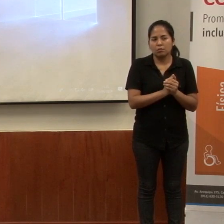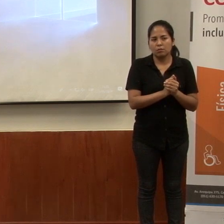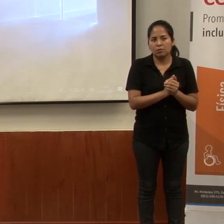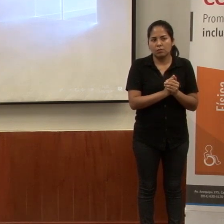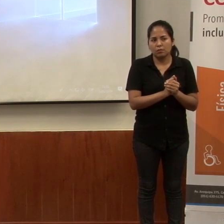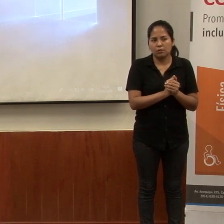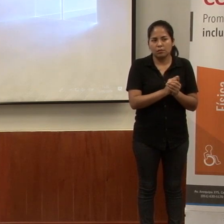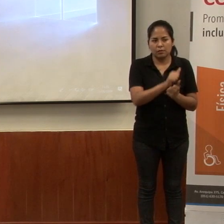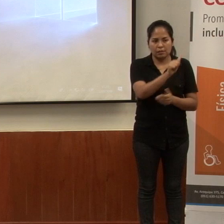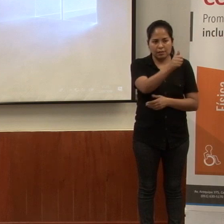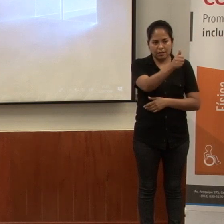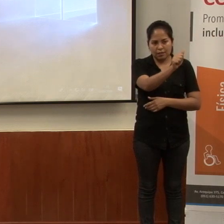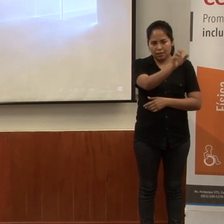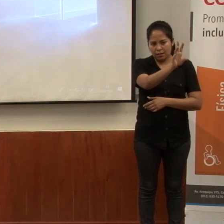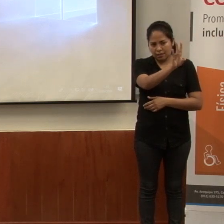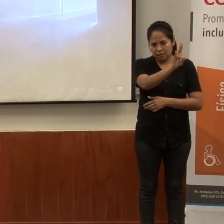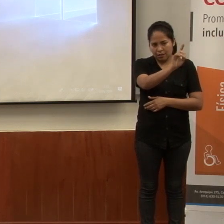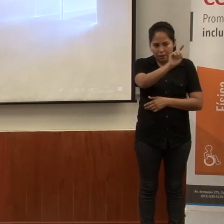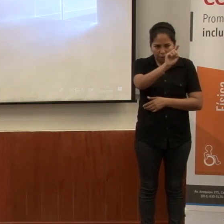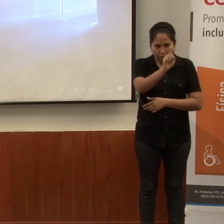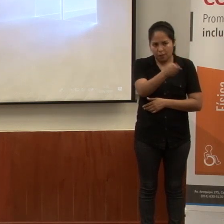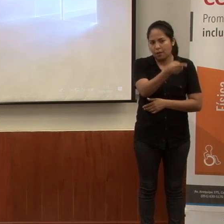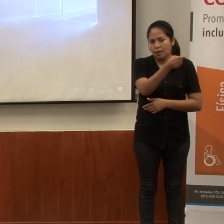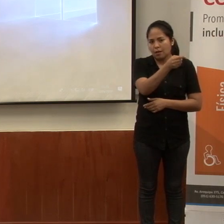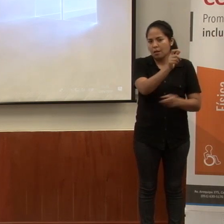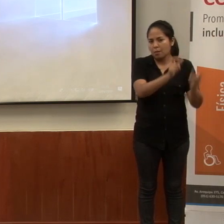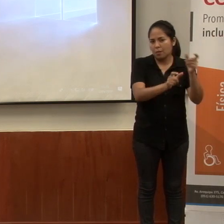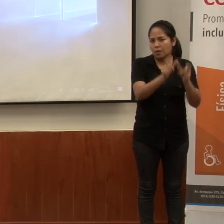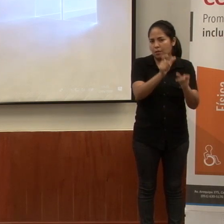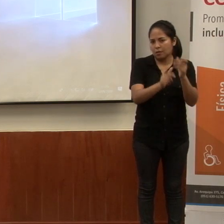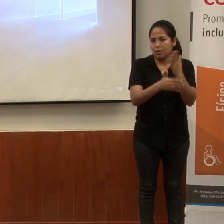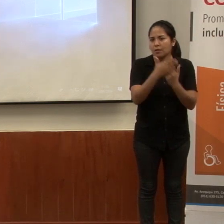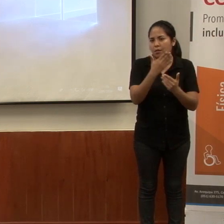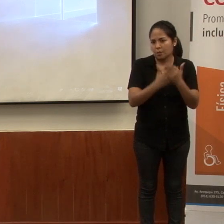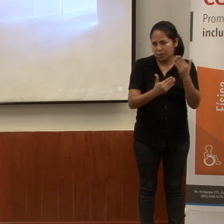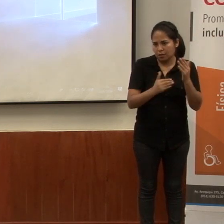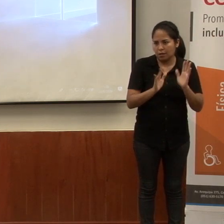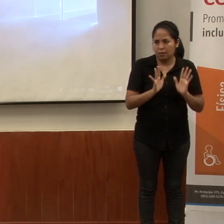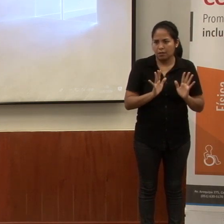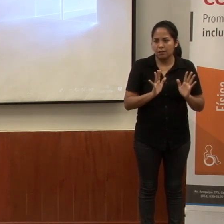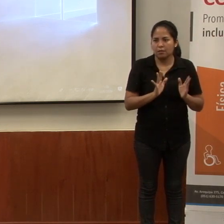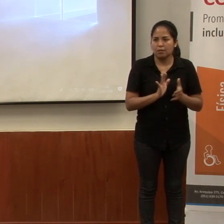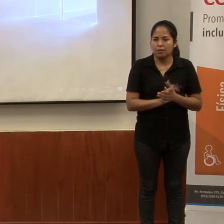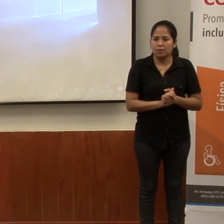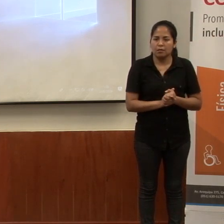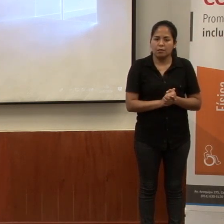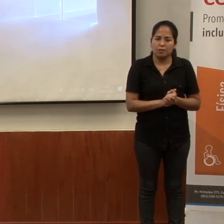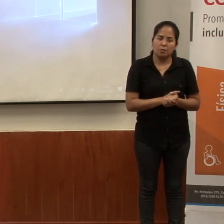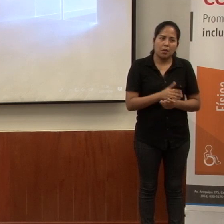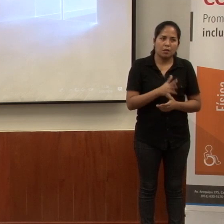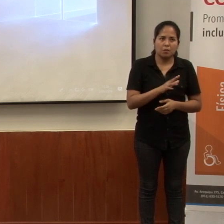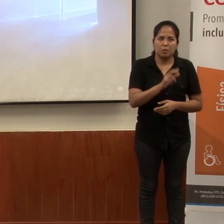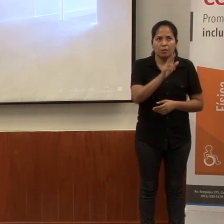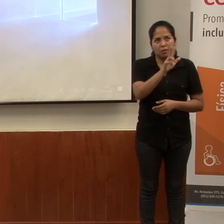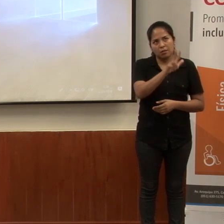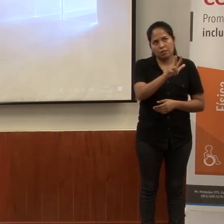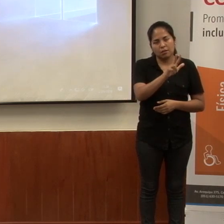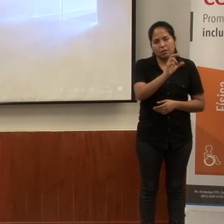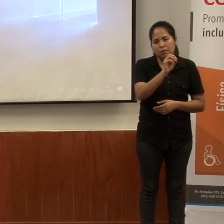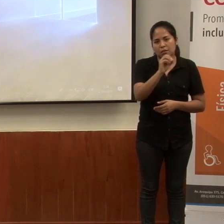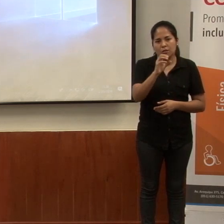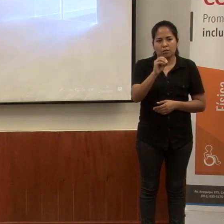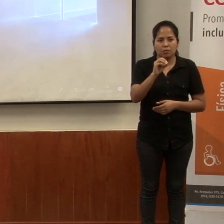ejemplo, 17.000 personas con discapacidad, aplicando la tasa del 5.2%, tiene 333.000 y pico,